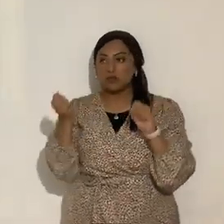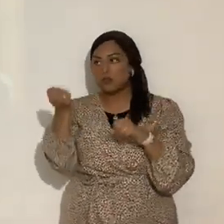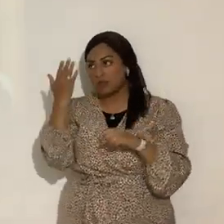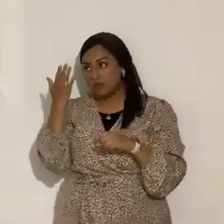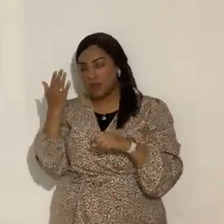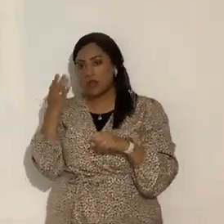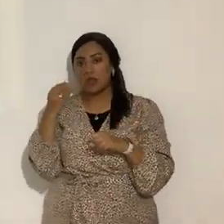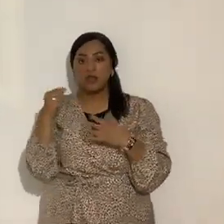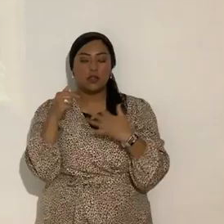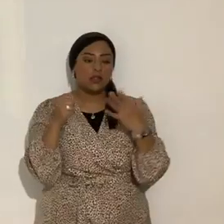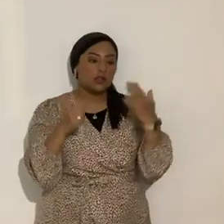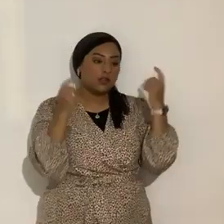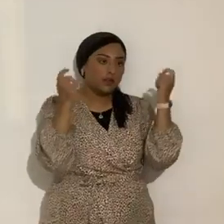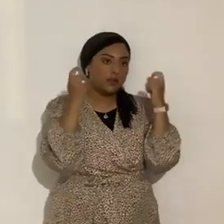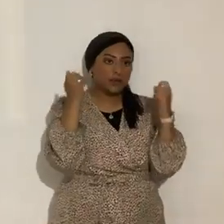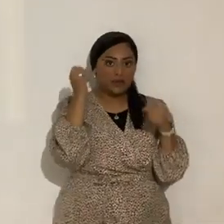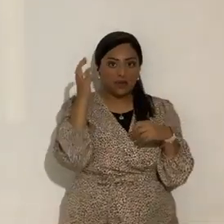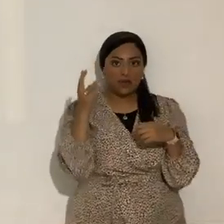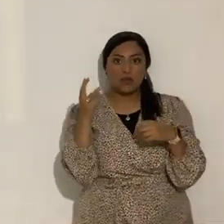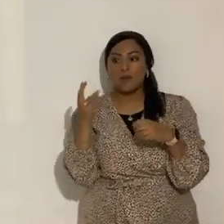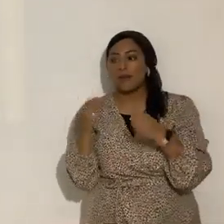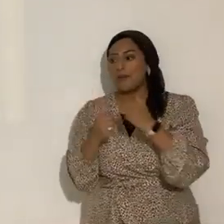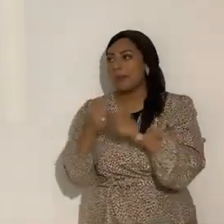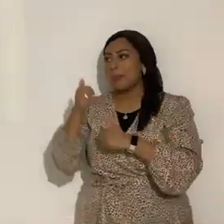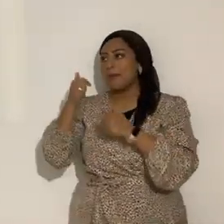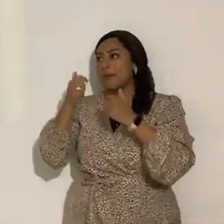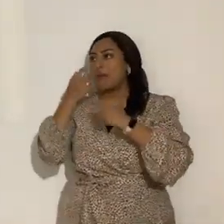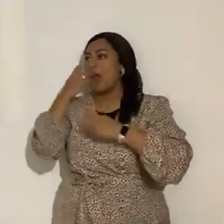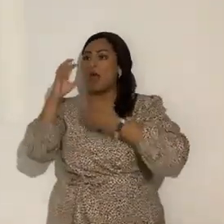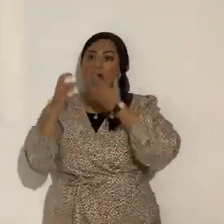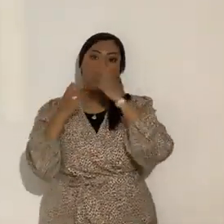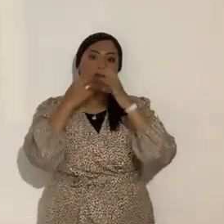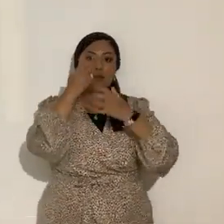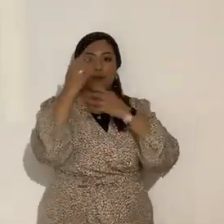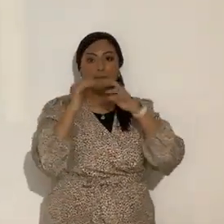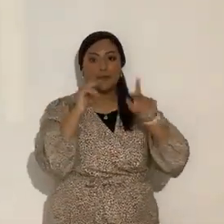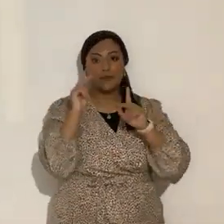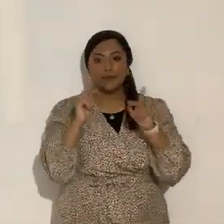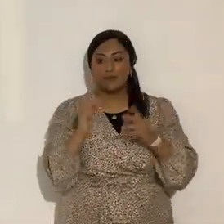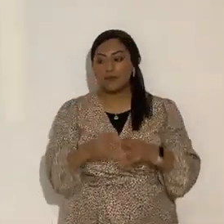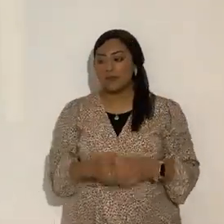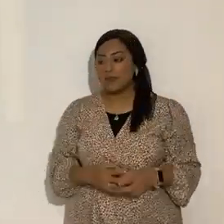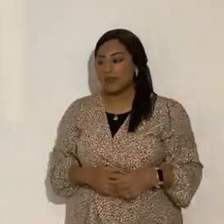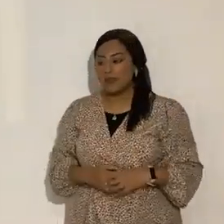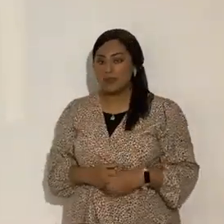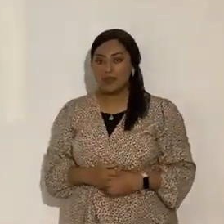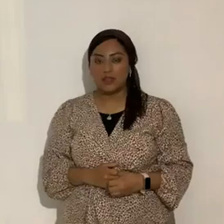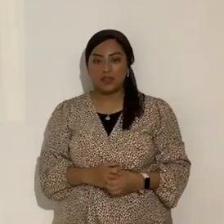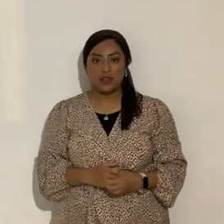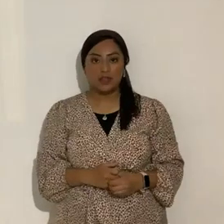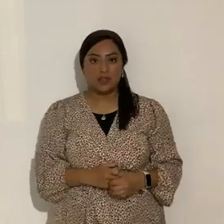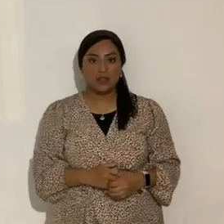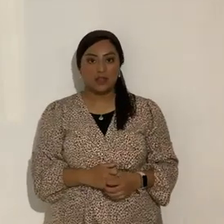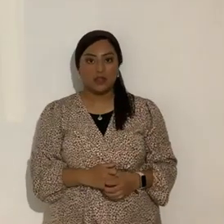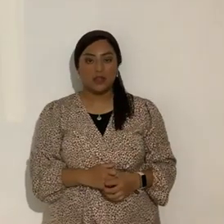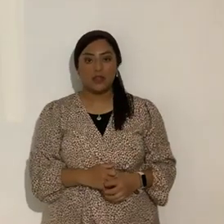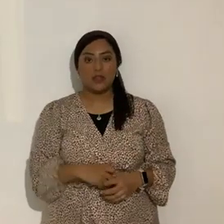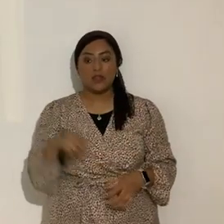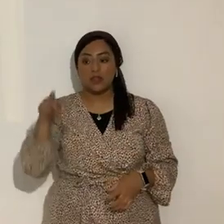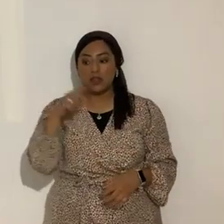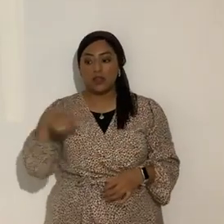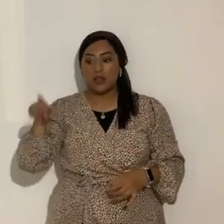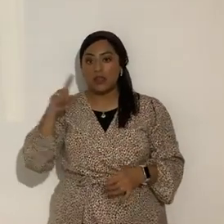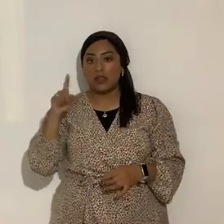y adorando a Yahshua, y eran los más gritones y aleluyos, ahí sí aleluyos, ¿verdad? Son los que